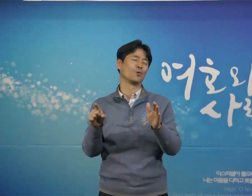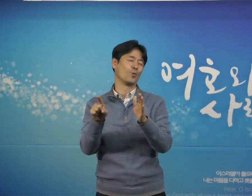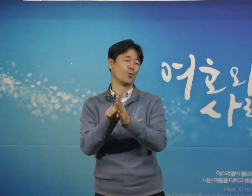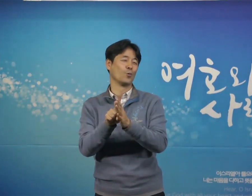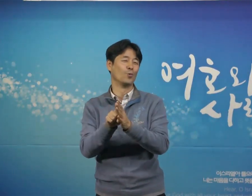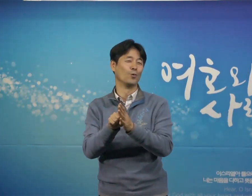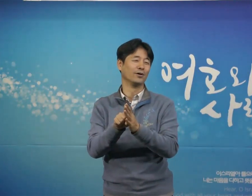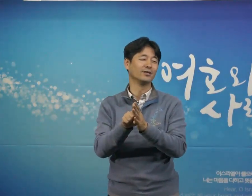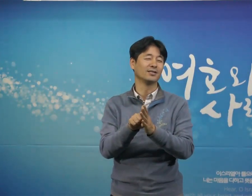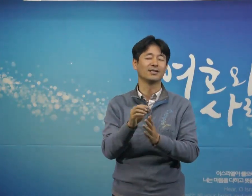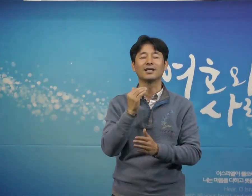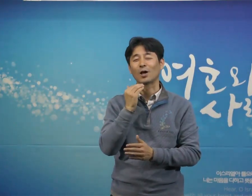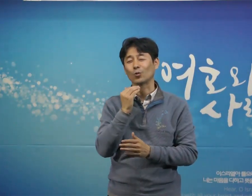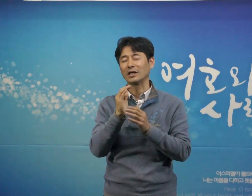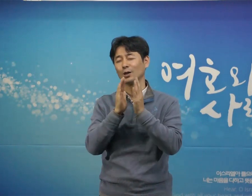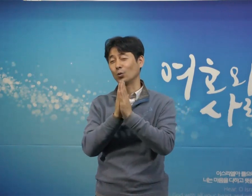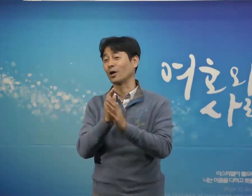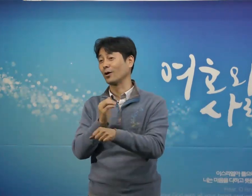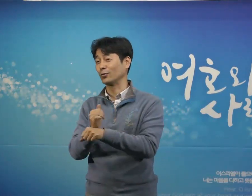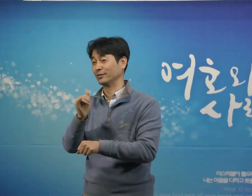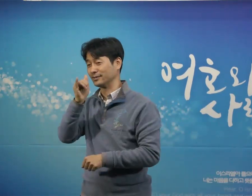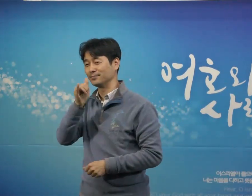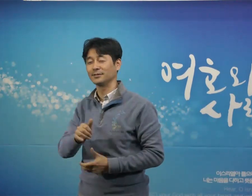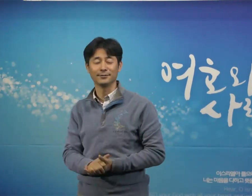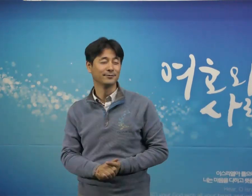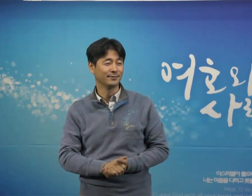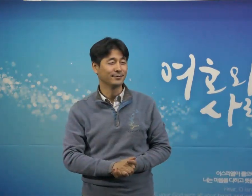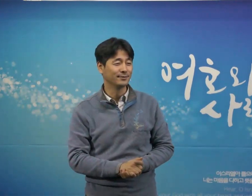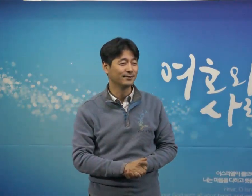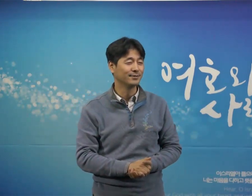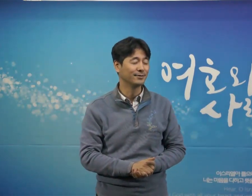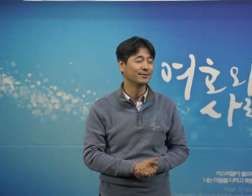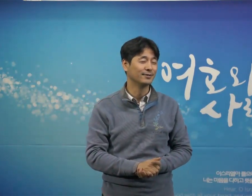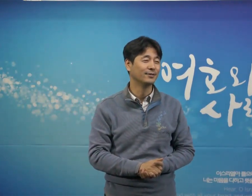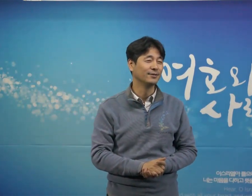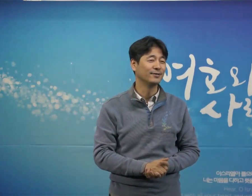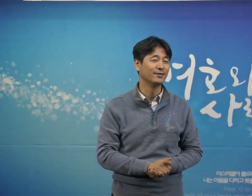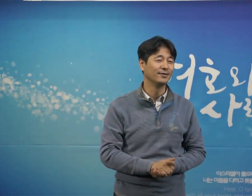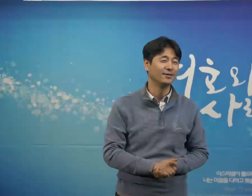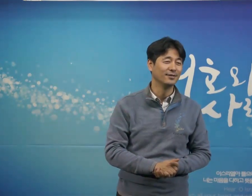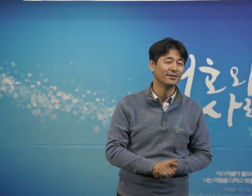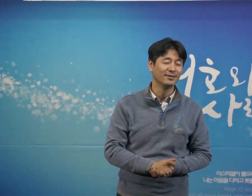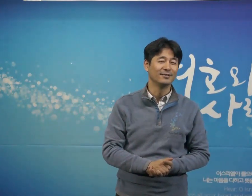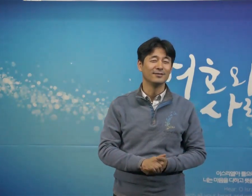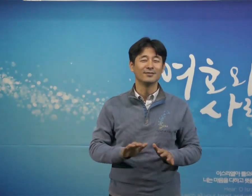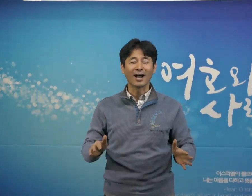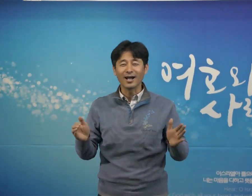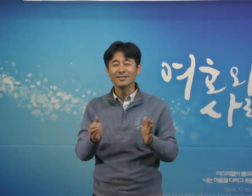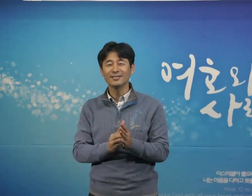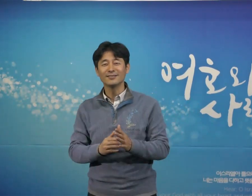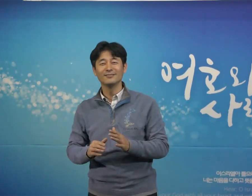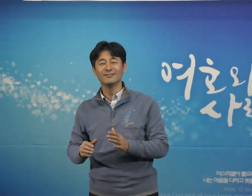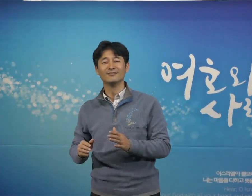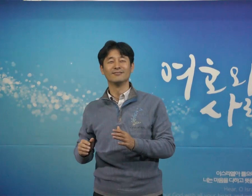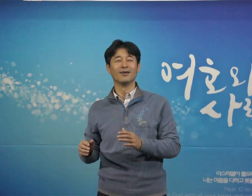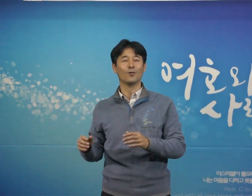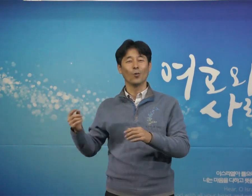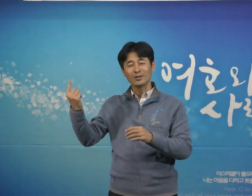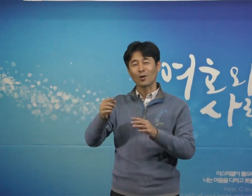이곳에 나타나고 이곳에 임하는 것을 기대하고 기도하고 있습니다.